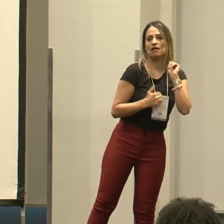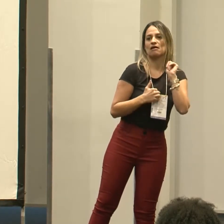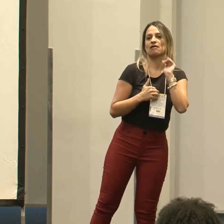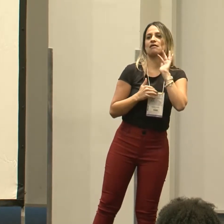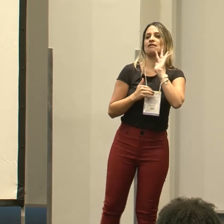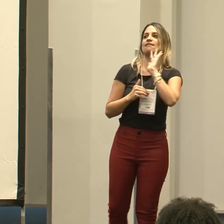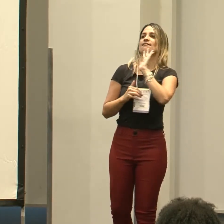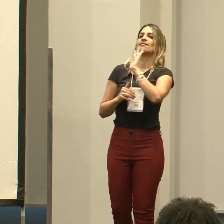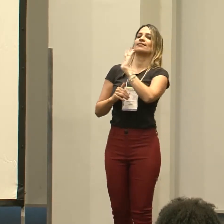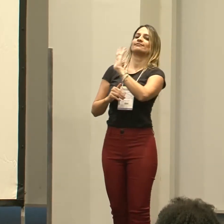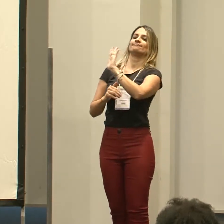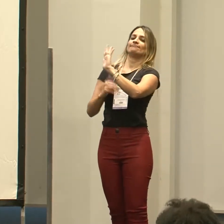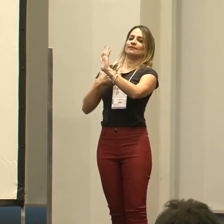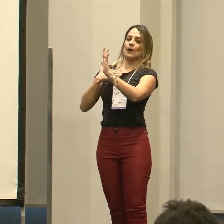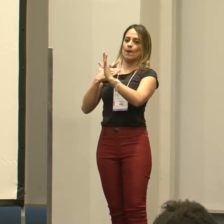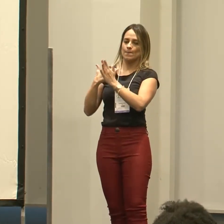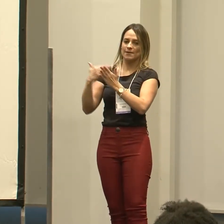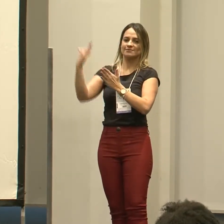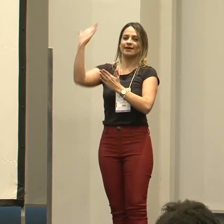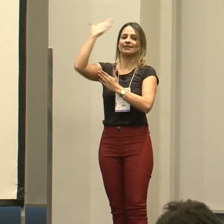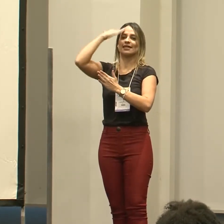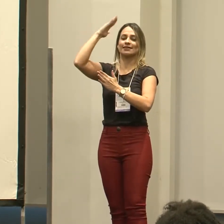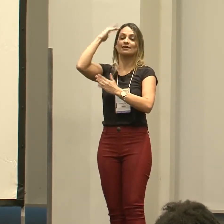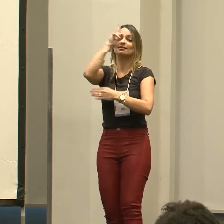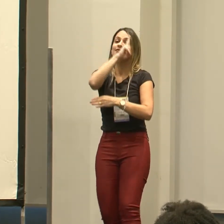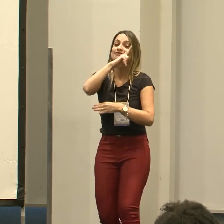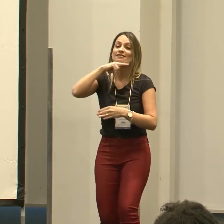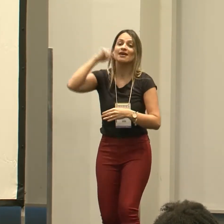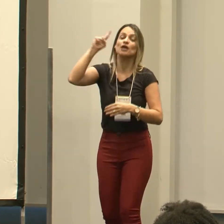fazia parte do Instituto de Surdos.